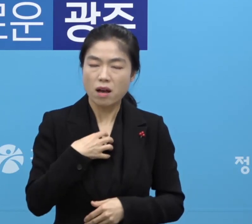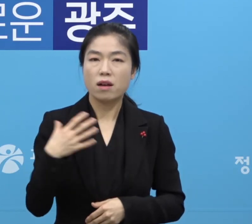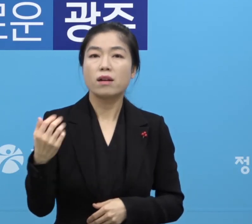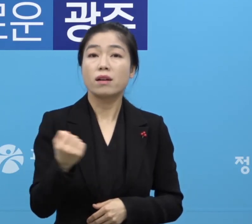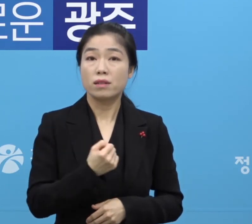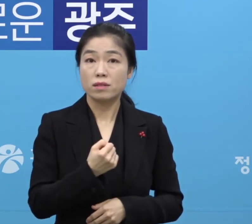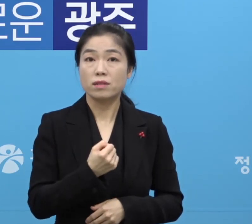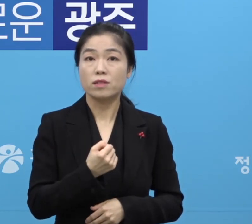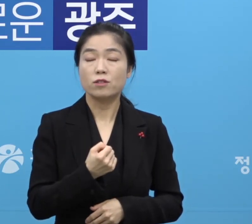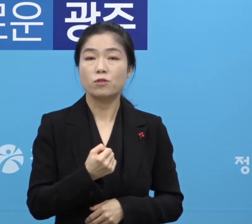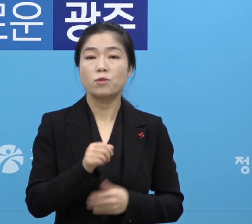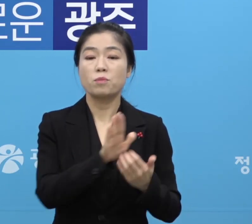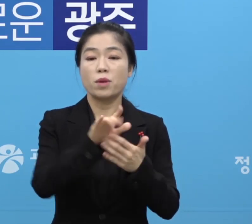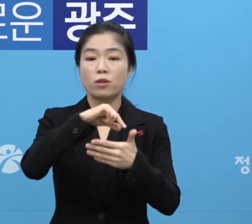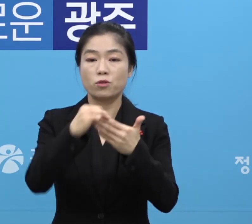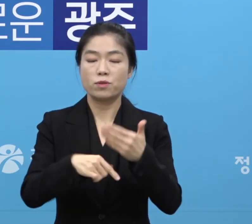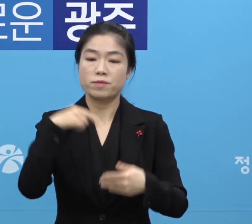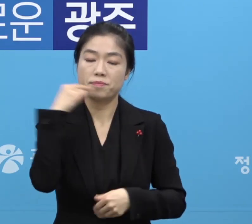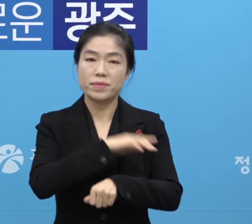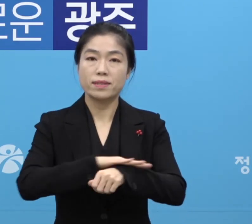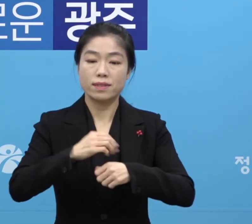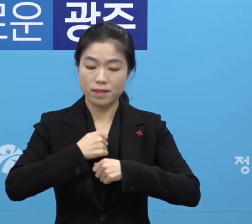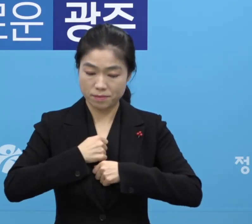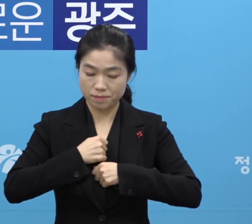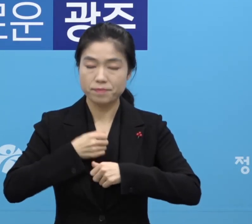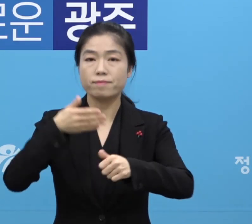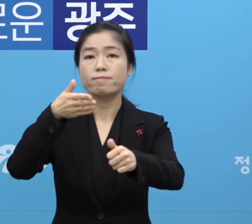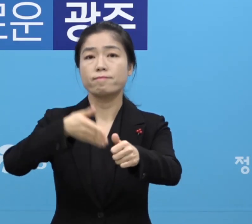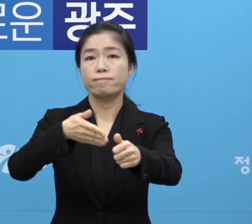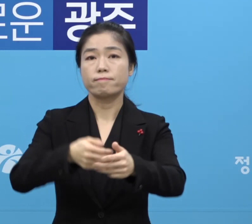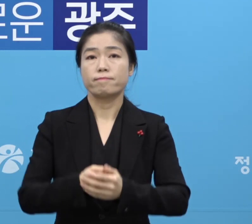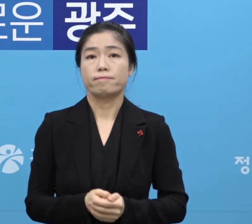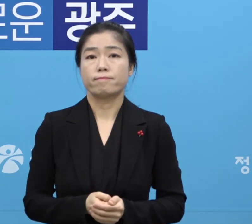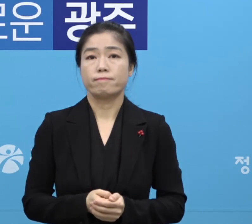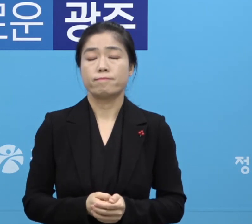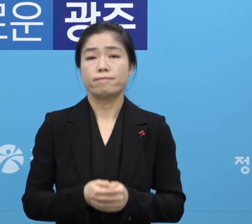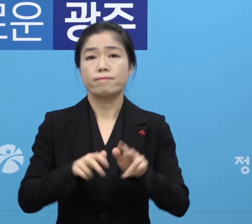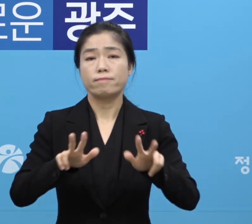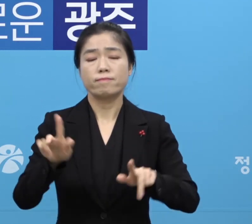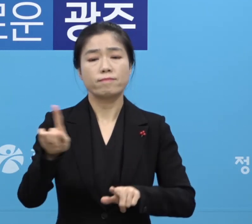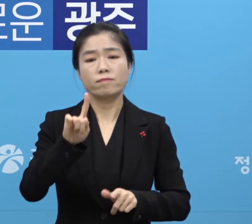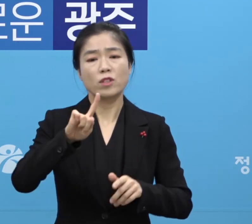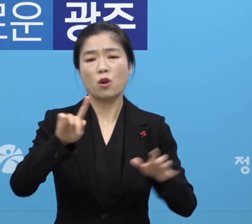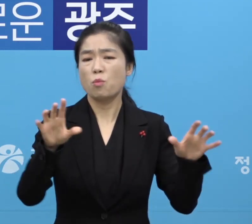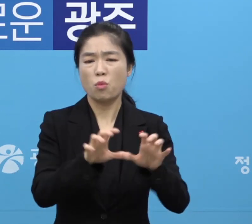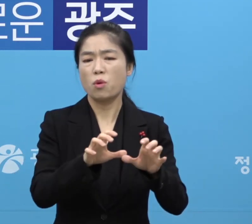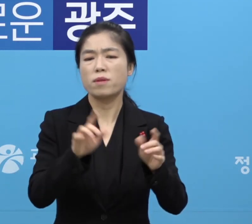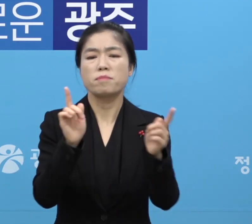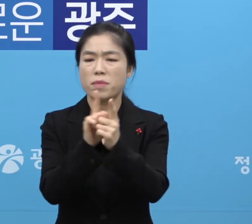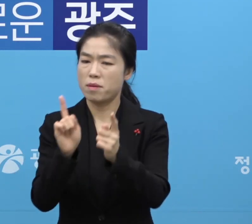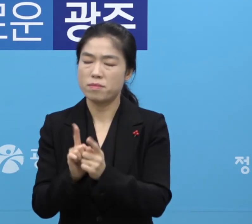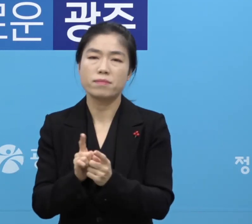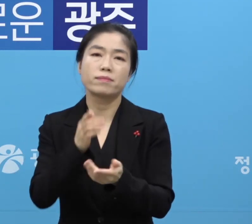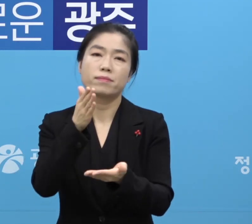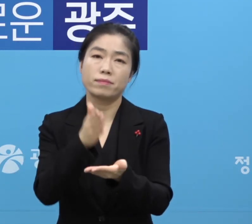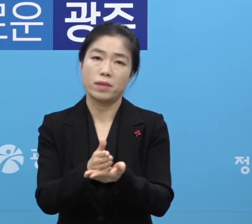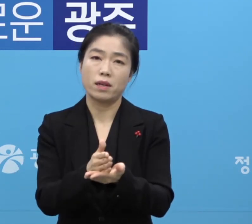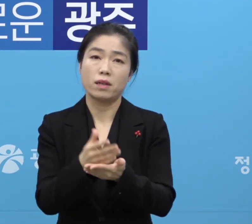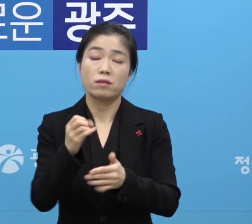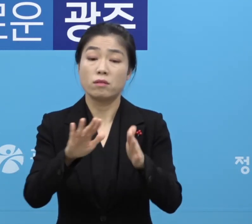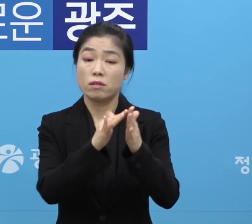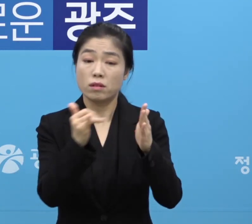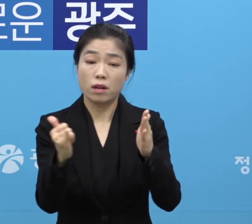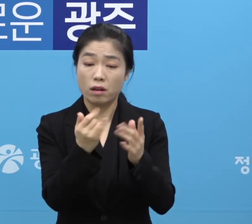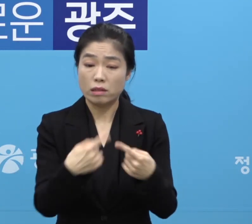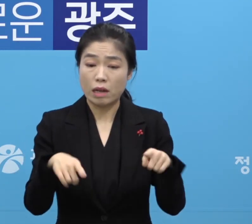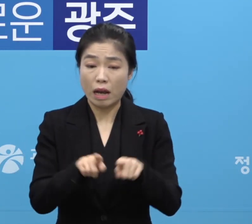갖고 방역수칙을 철저히 지켜주셔야 합니다. 지금은 그 어떤 모임과 만남도 심지어는